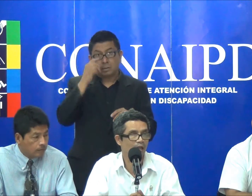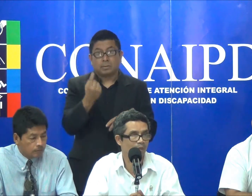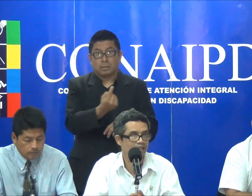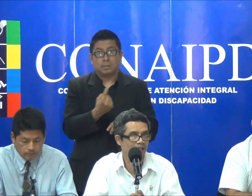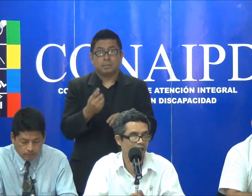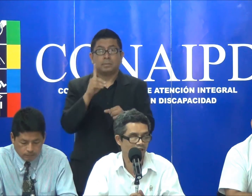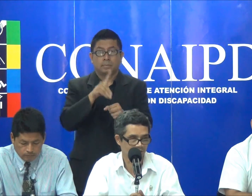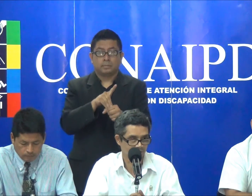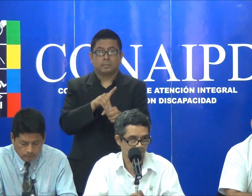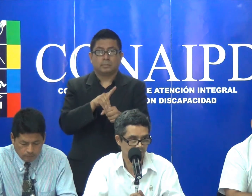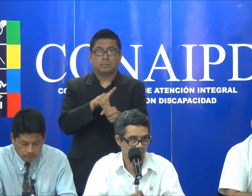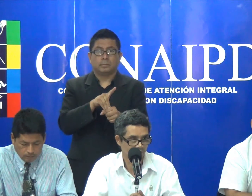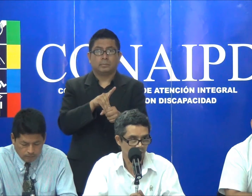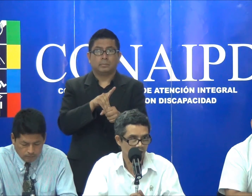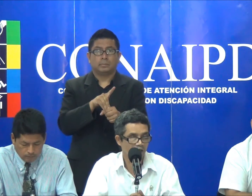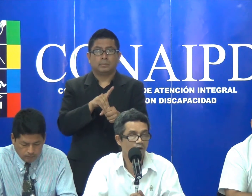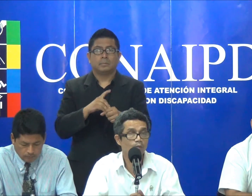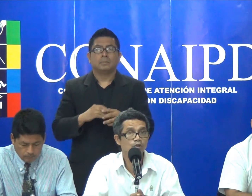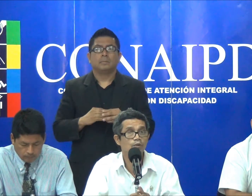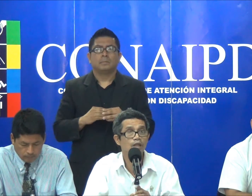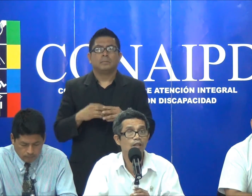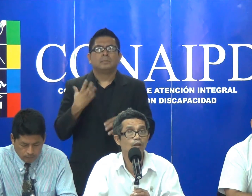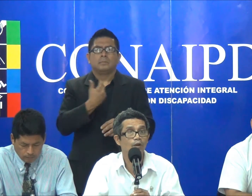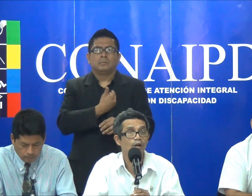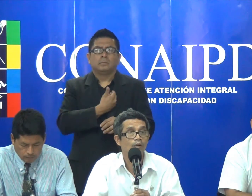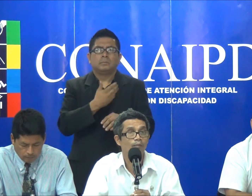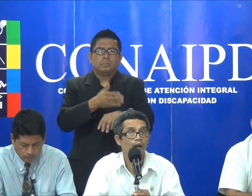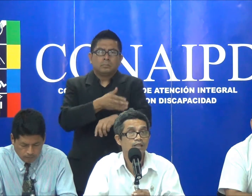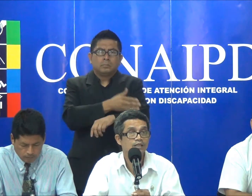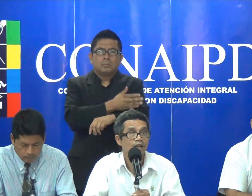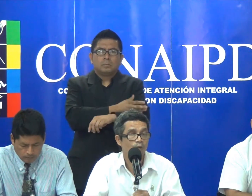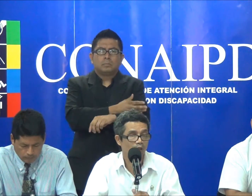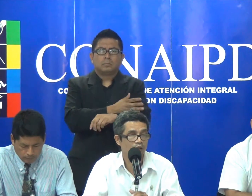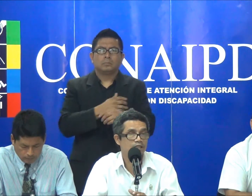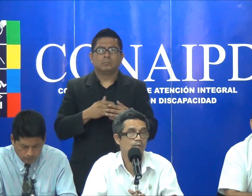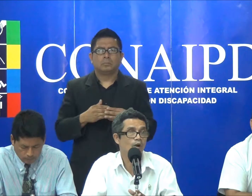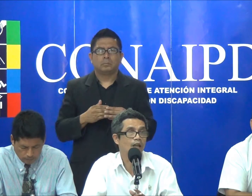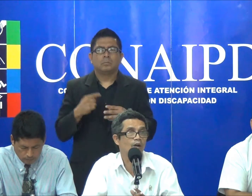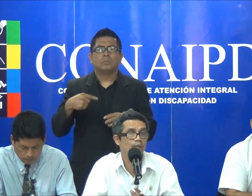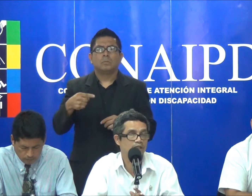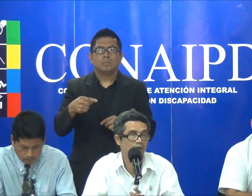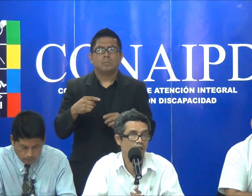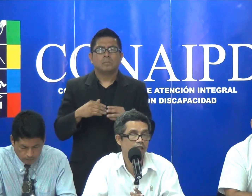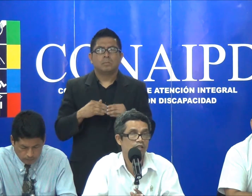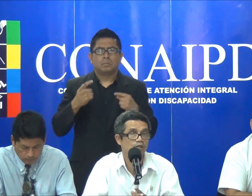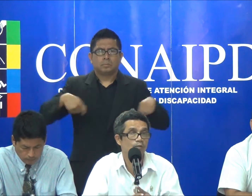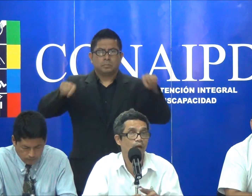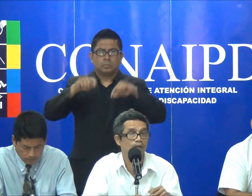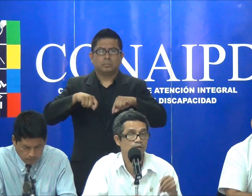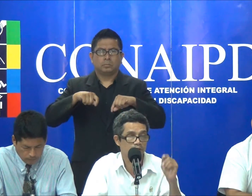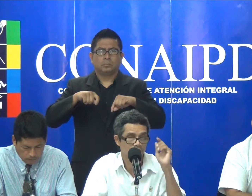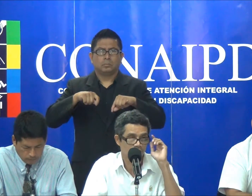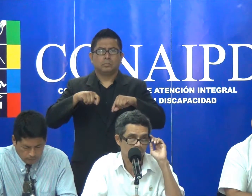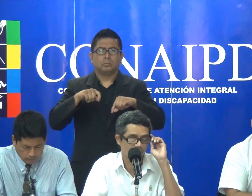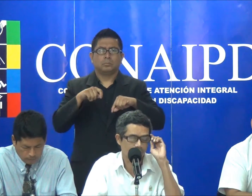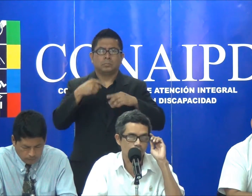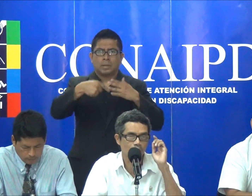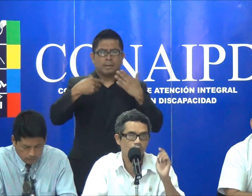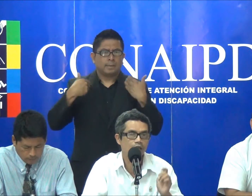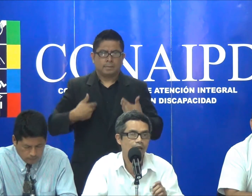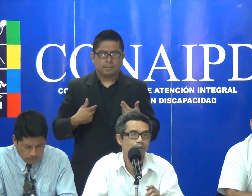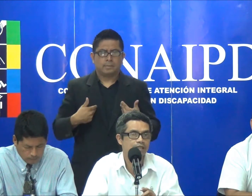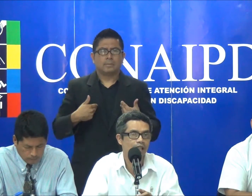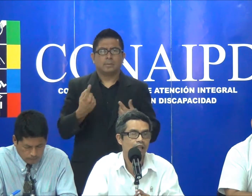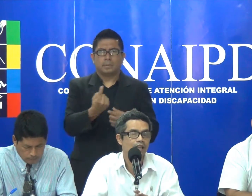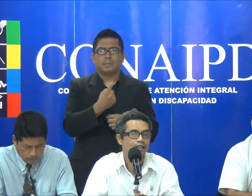con discapacidad. Y vamos uniendo más cuando decimos que la Convención de Derechos Humanos de Personas